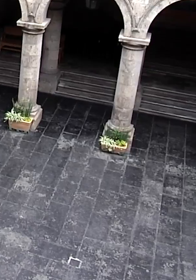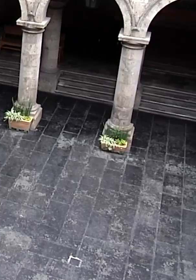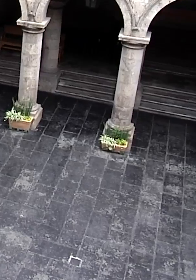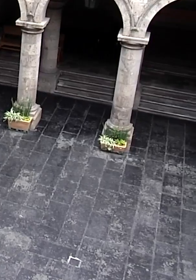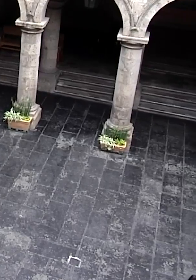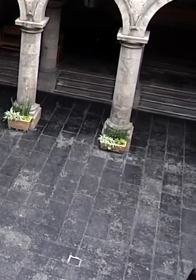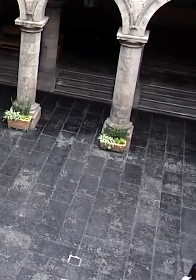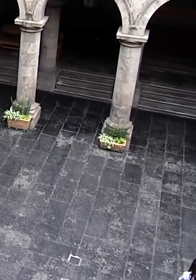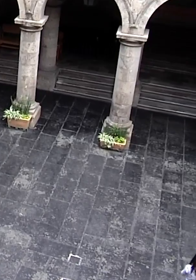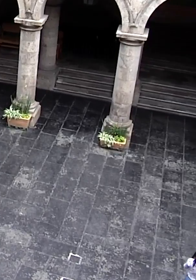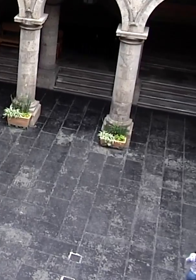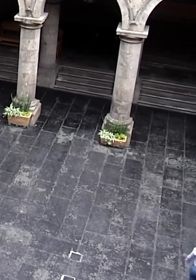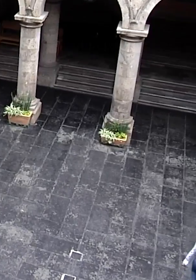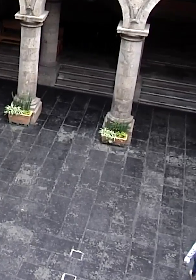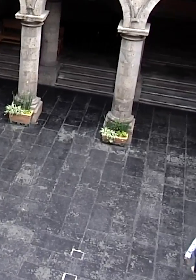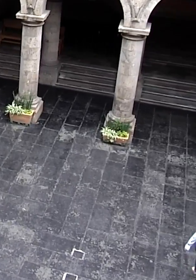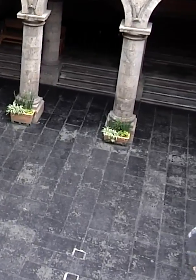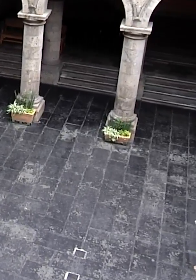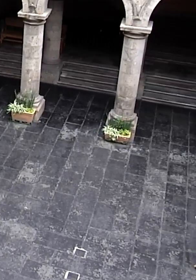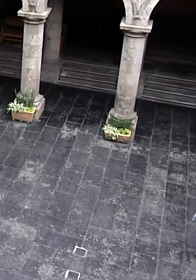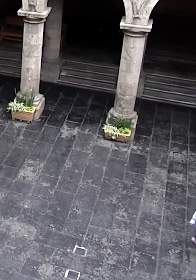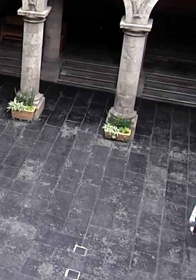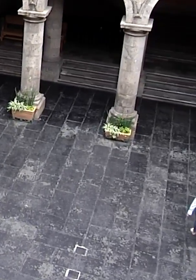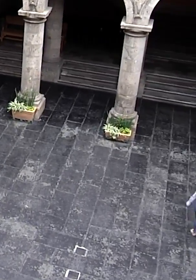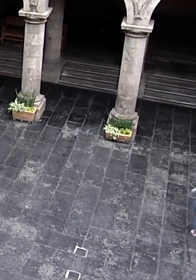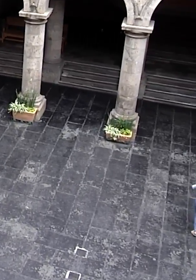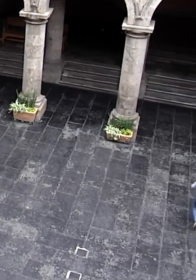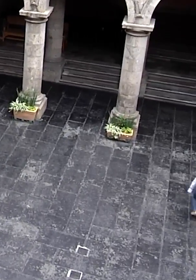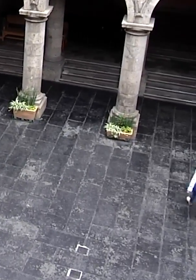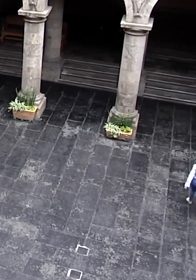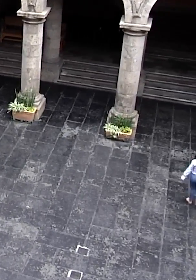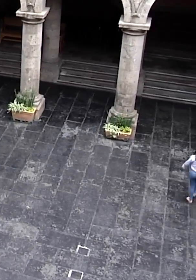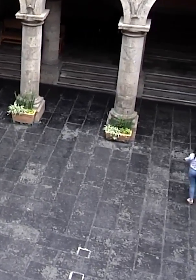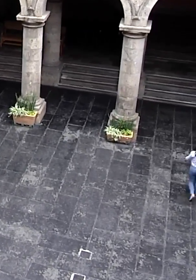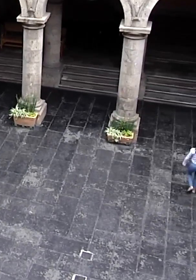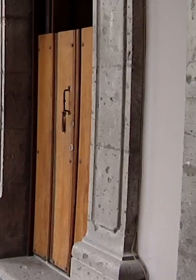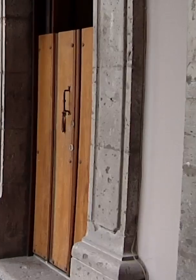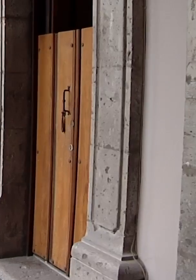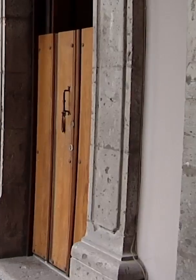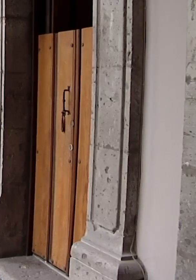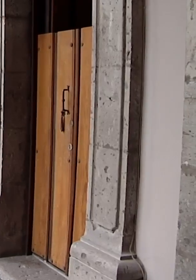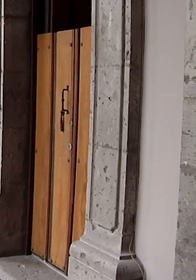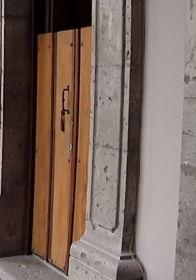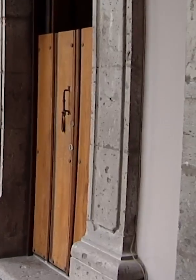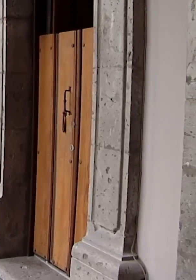Con imágenes de Israel Carvajal, Eduardo Aristeo Chávez, Jalisco TV Noticias.